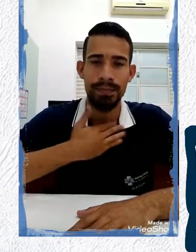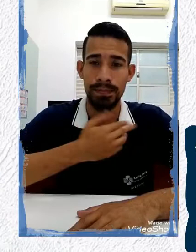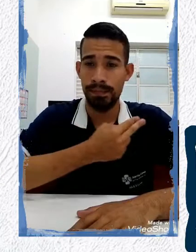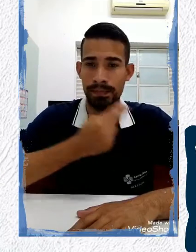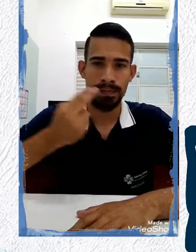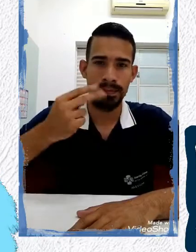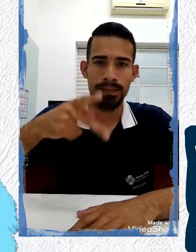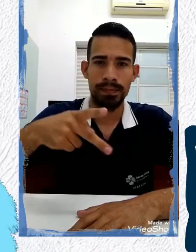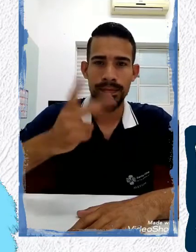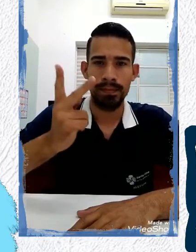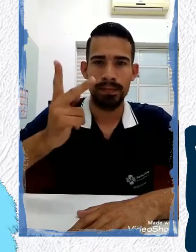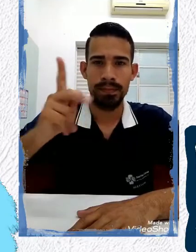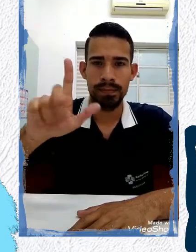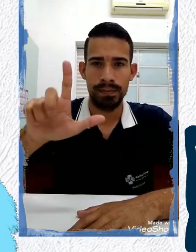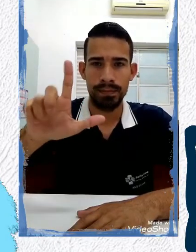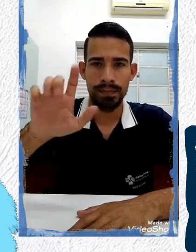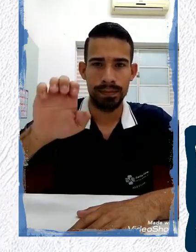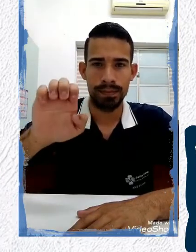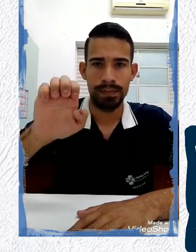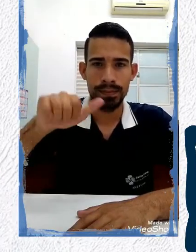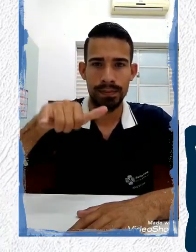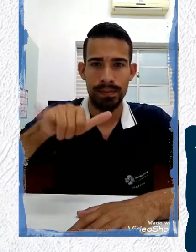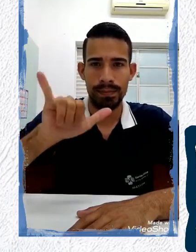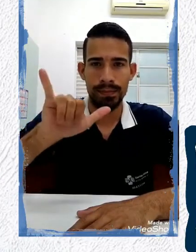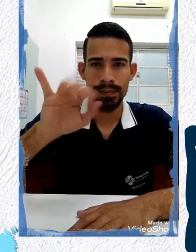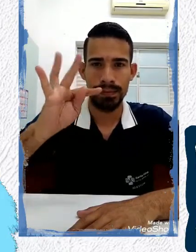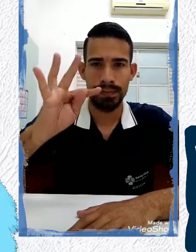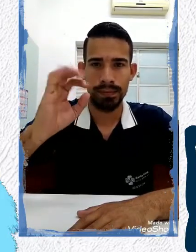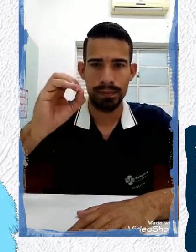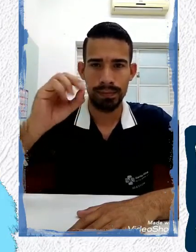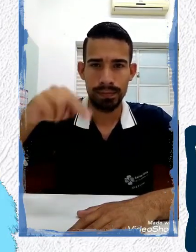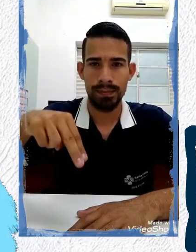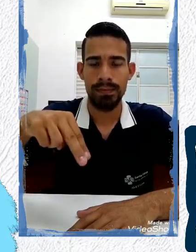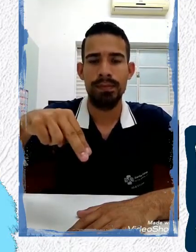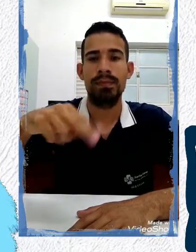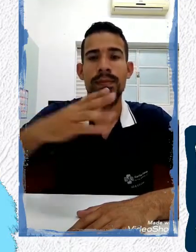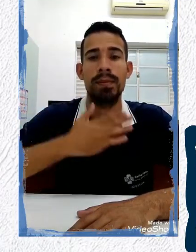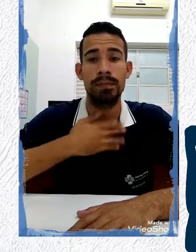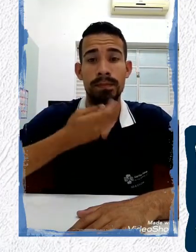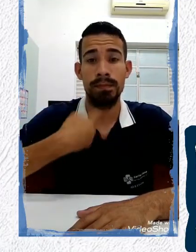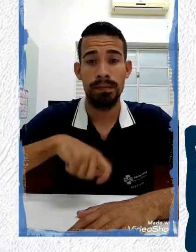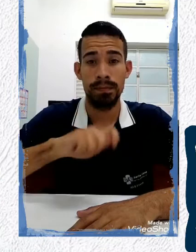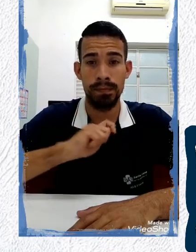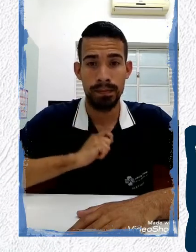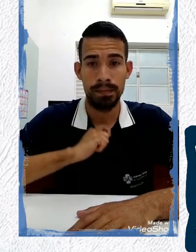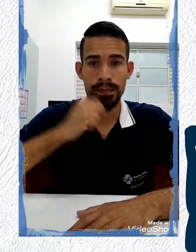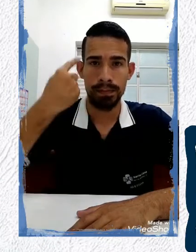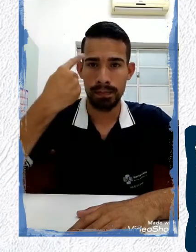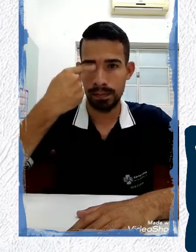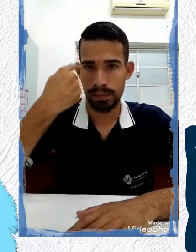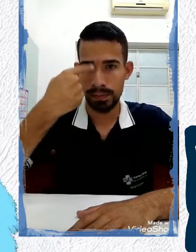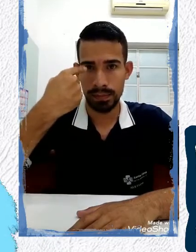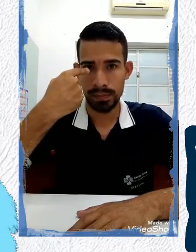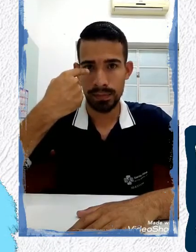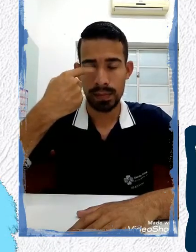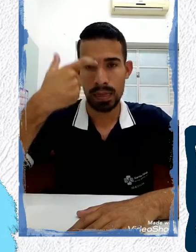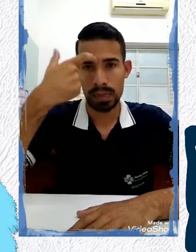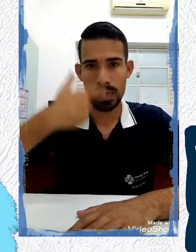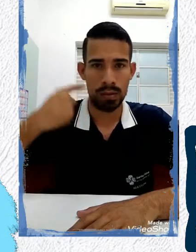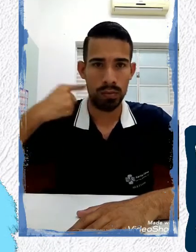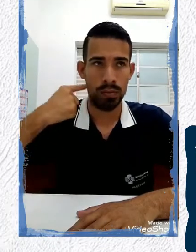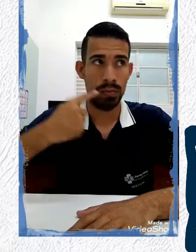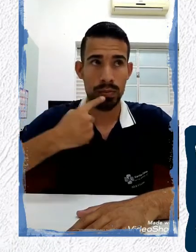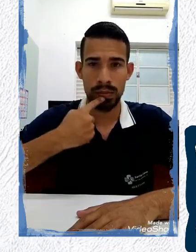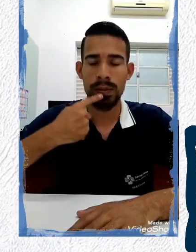Oi, tudo bem? Meu nome é Cleiton. O meu